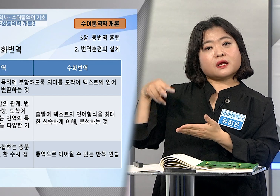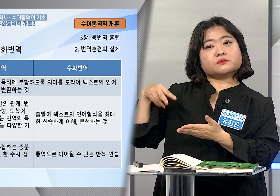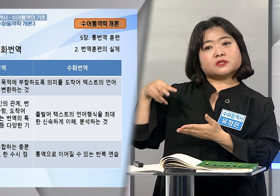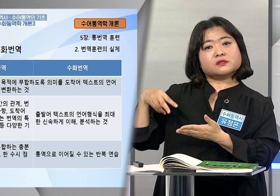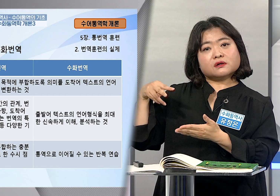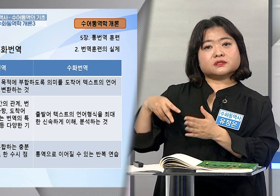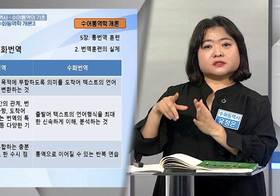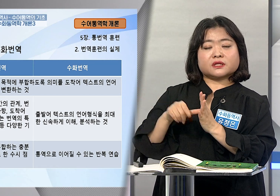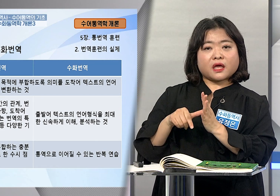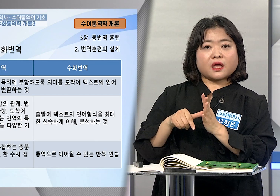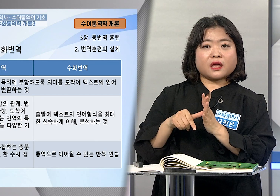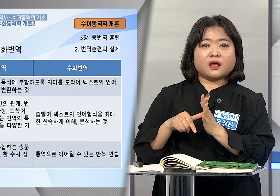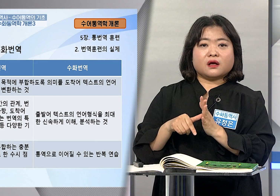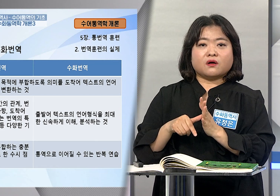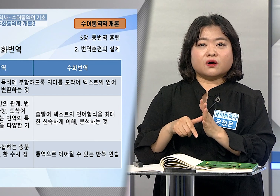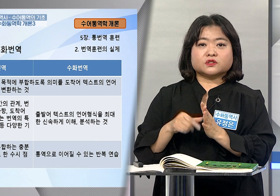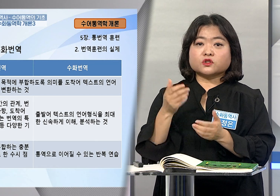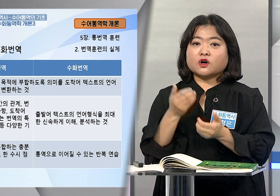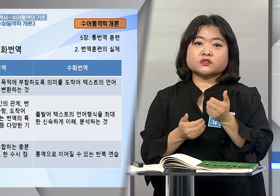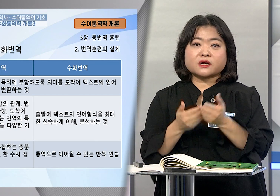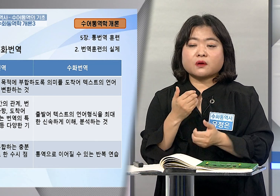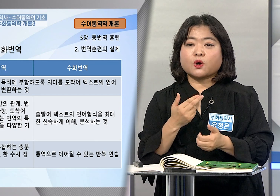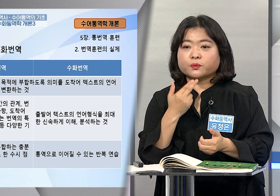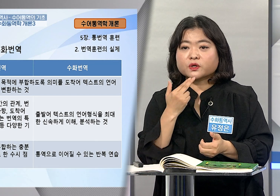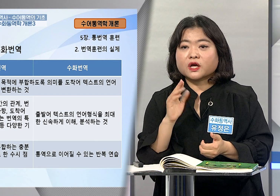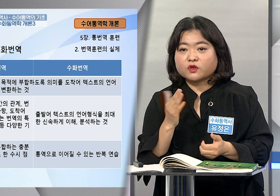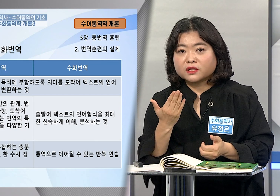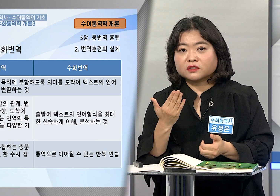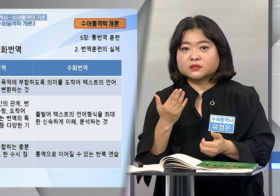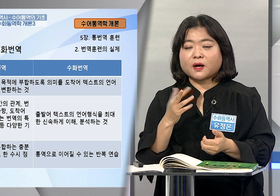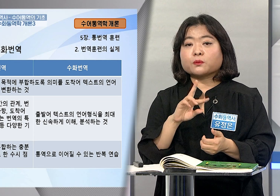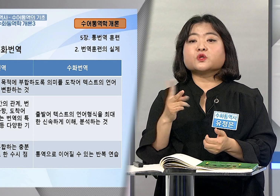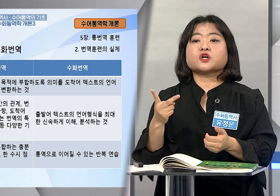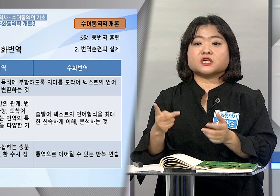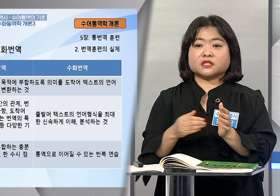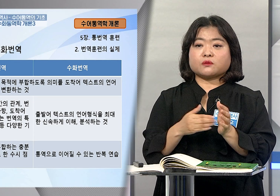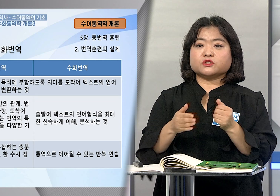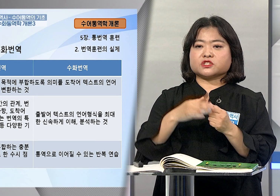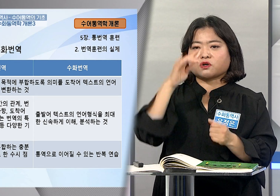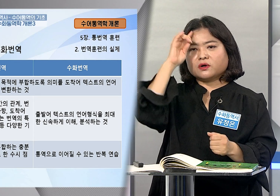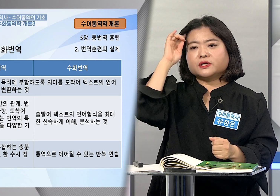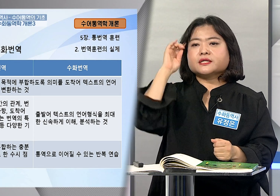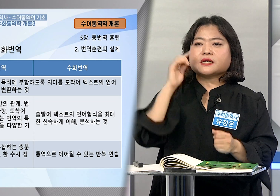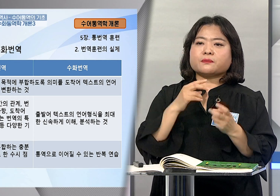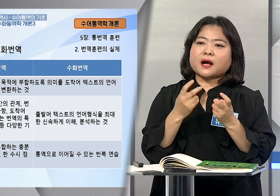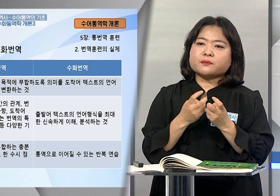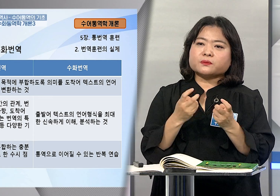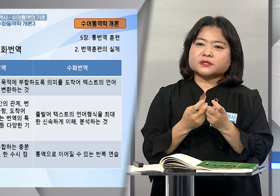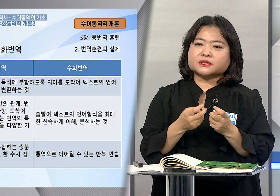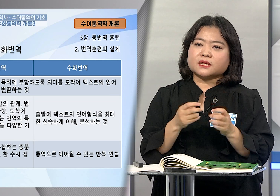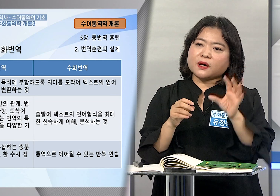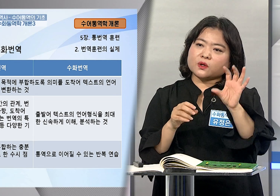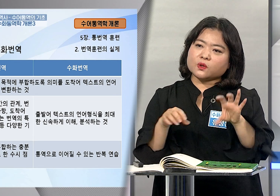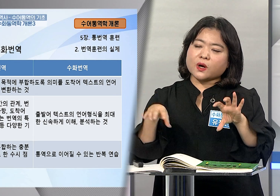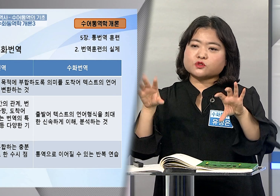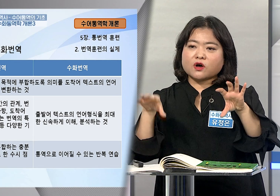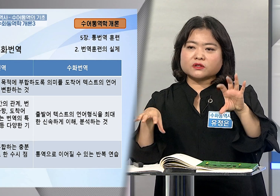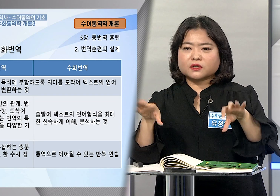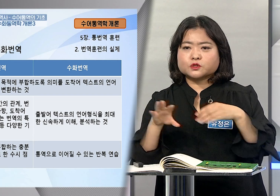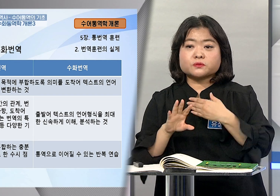사람들이 읽었을 때 전혀 어색함이 없어야 되는 것이 바로 번역이기 때문이죠. 자, 방법은 일반 언어와 수어 언어와 좀 다를